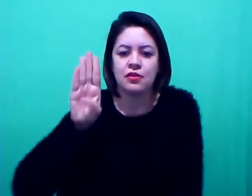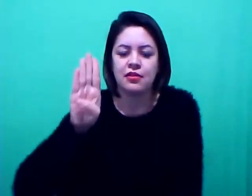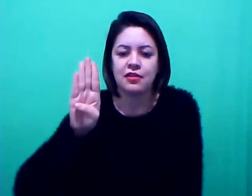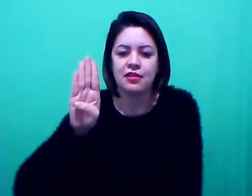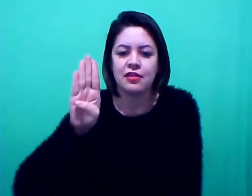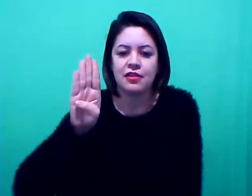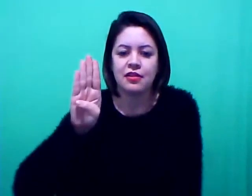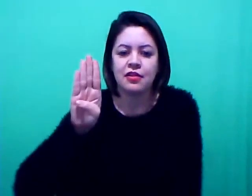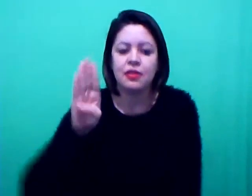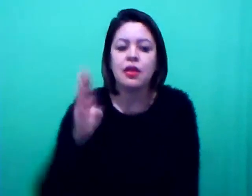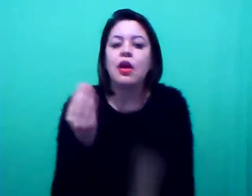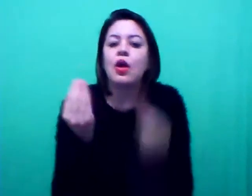da LDB.